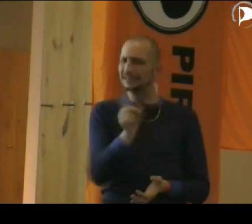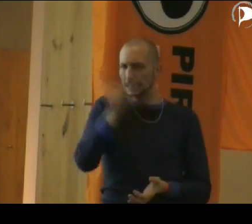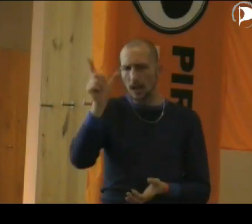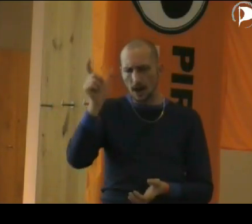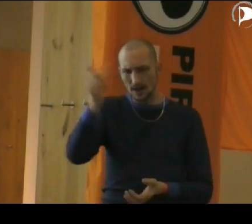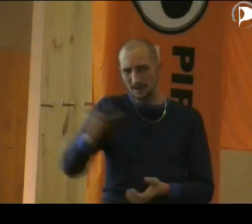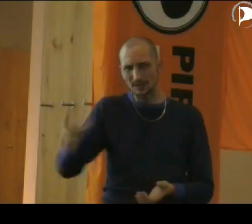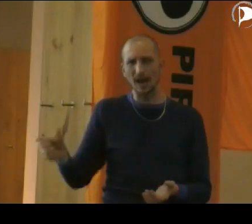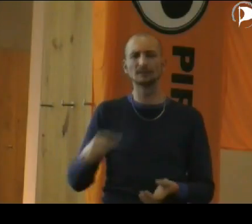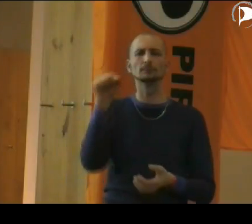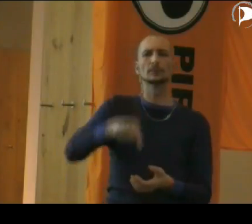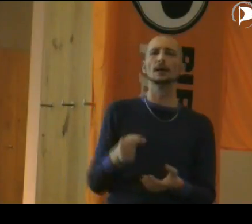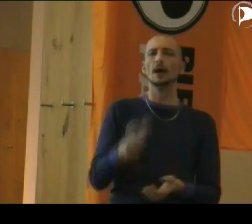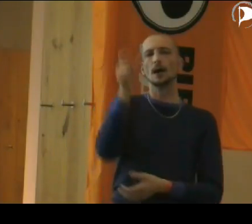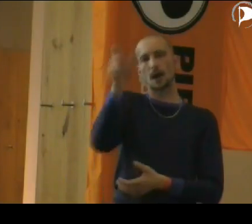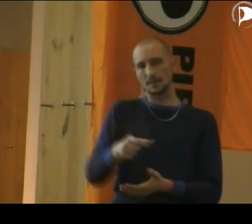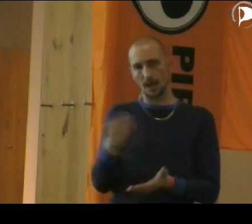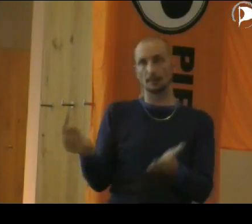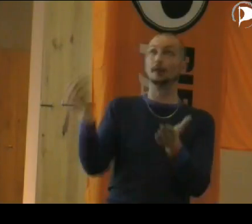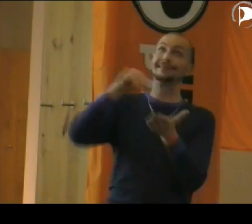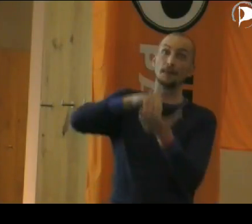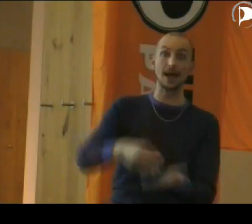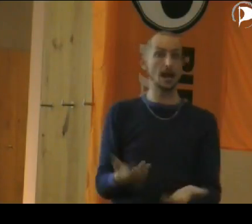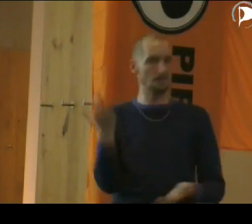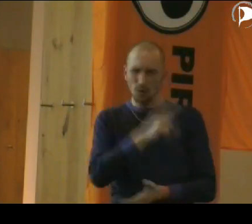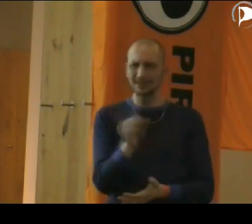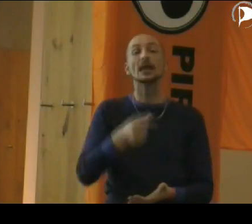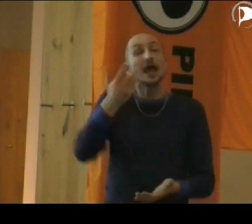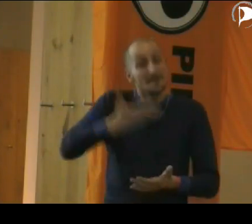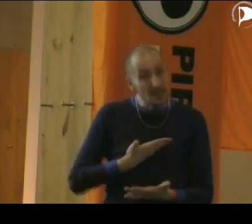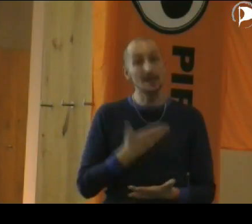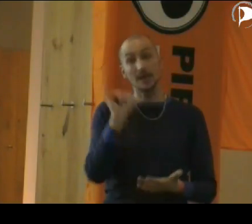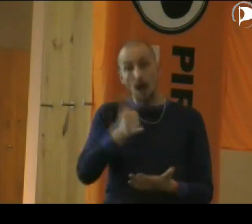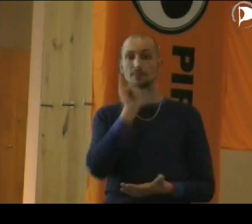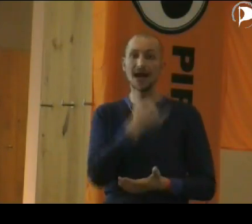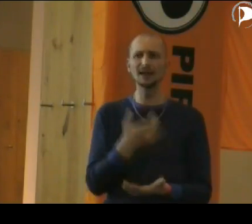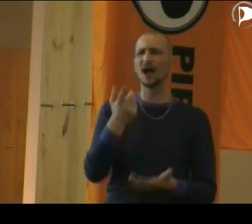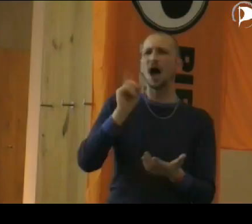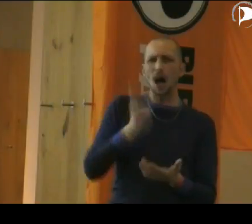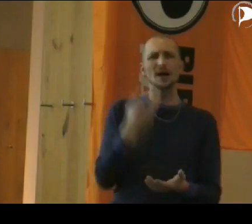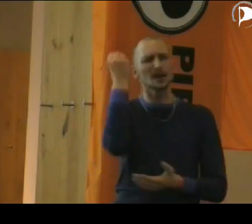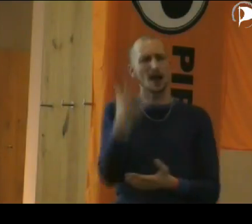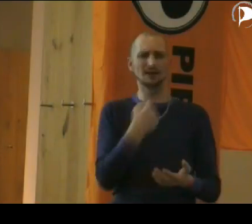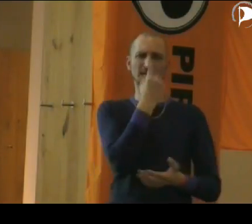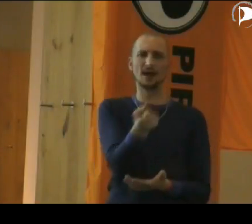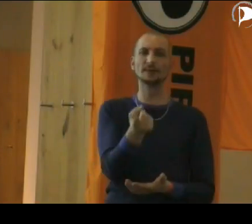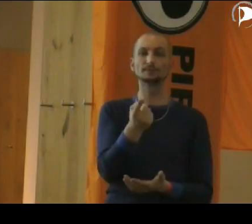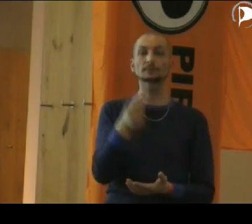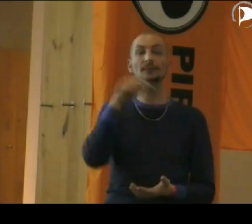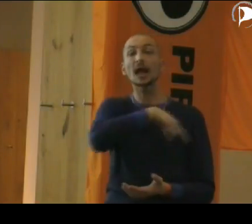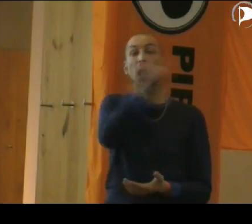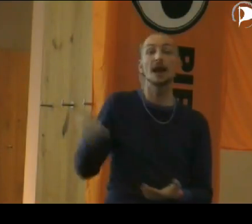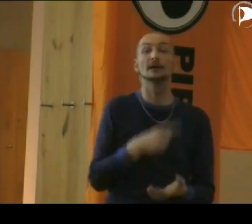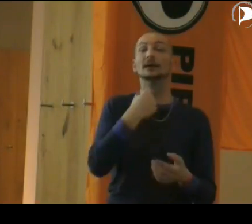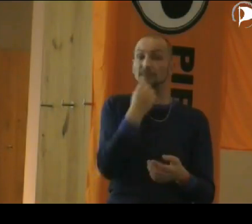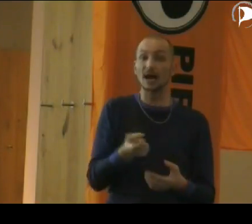dabei kandidieren damit wir wirklich dabei sind entweder man will oder - aber teilt das klappte jedoch schon